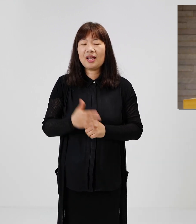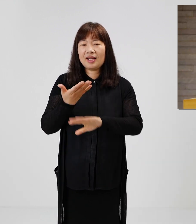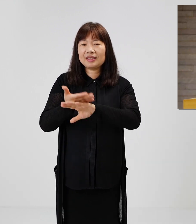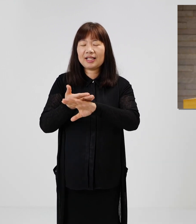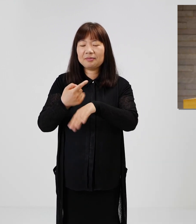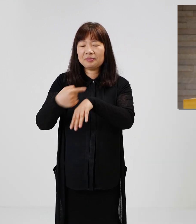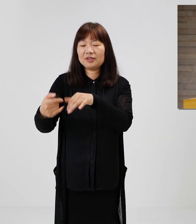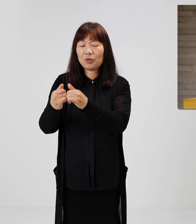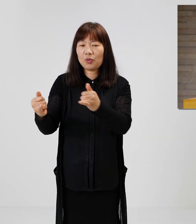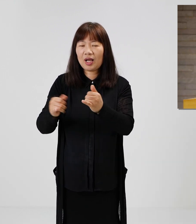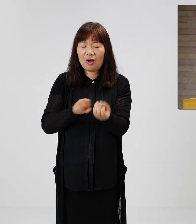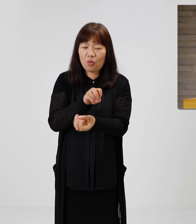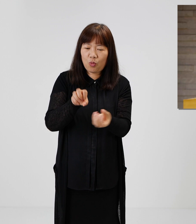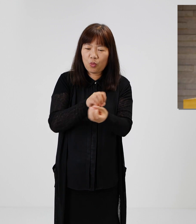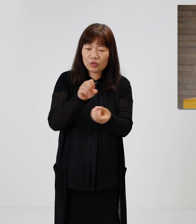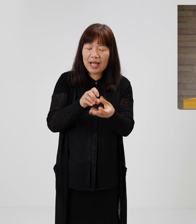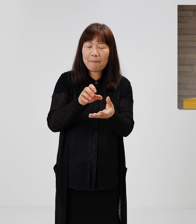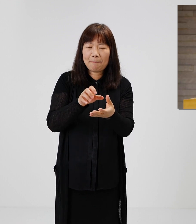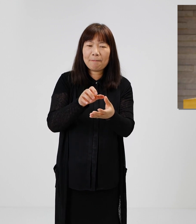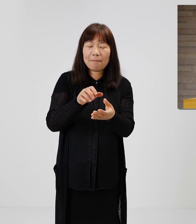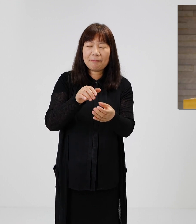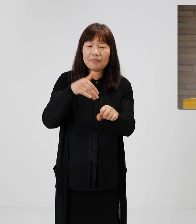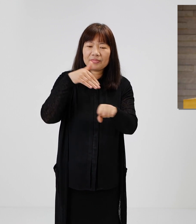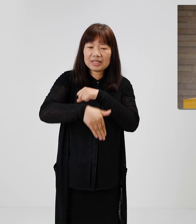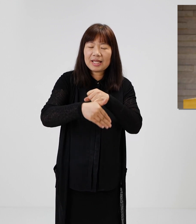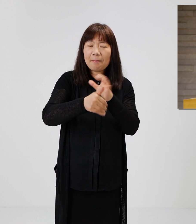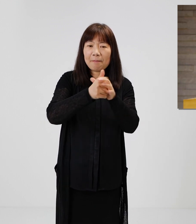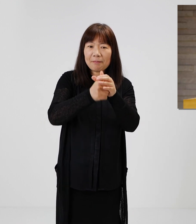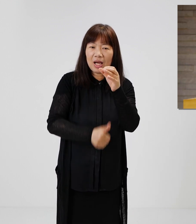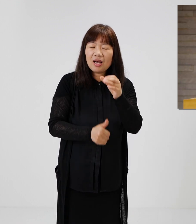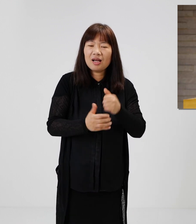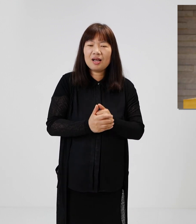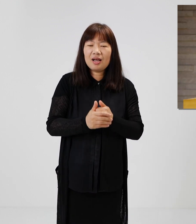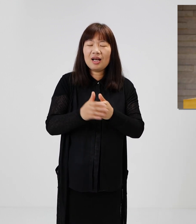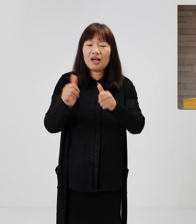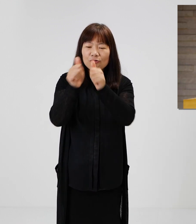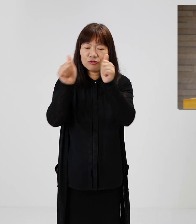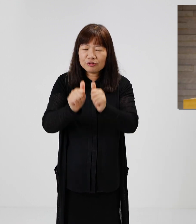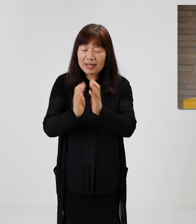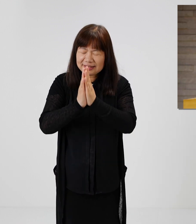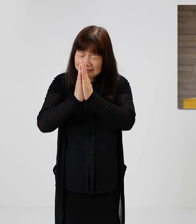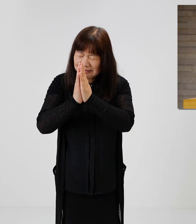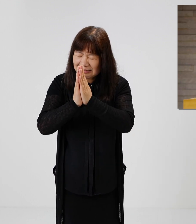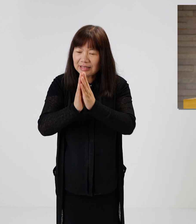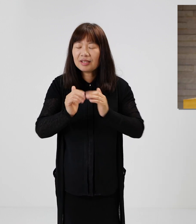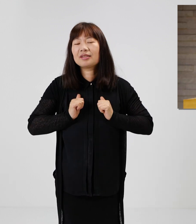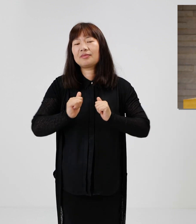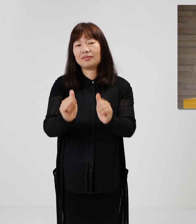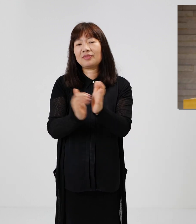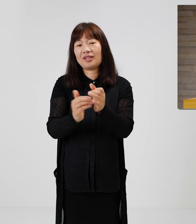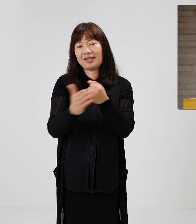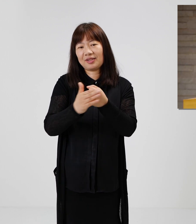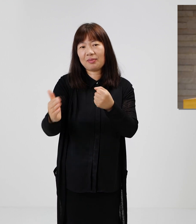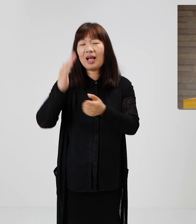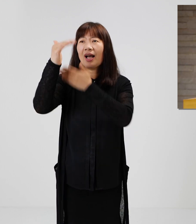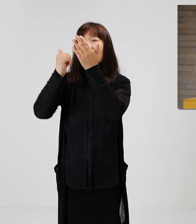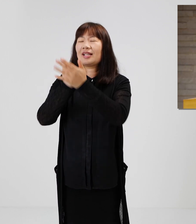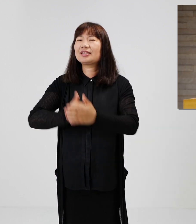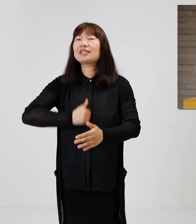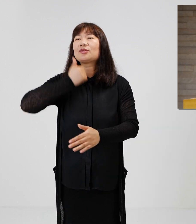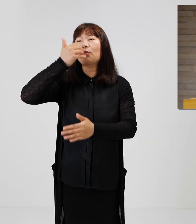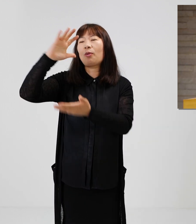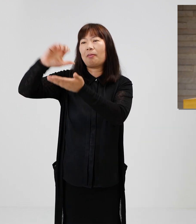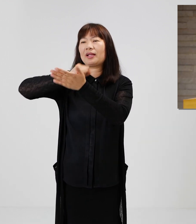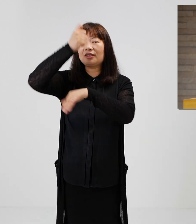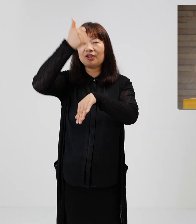빠져서 우상숭배 노름을 그치지 않았기 때문에 하나님의 진노를 받은